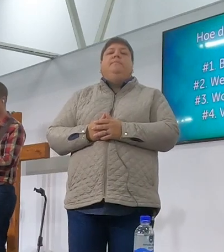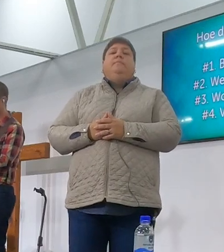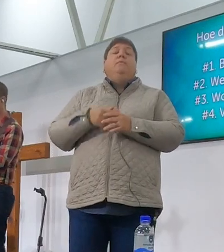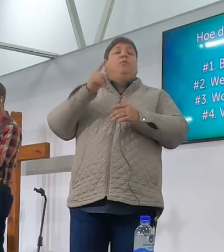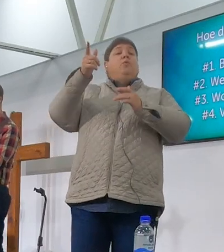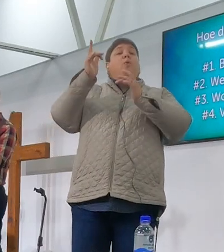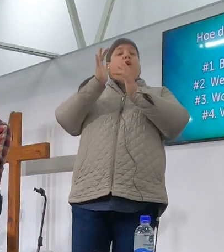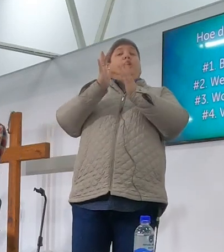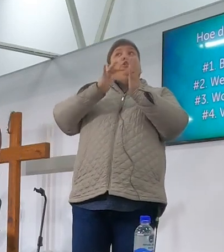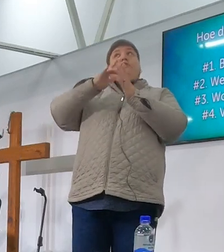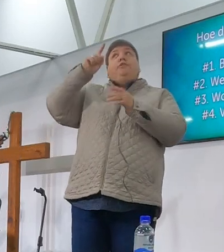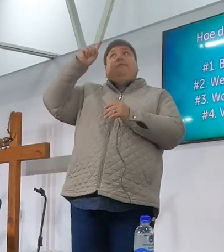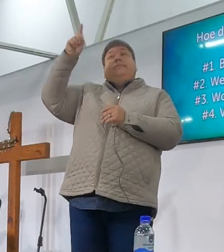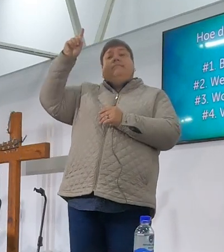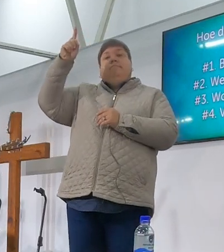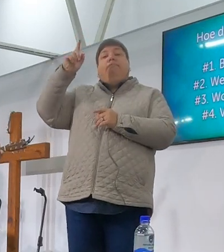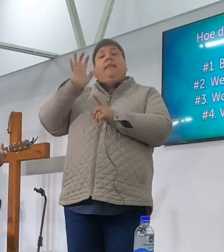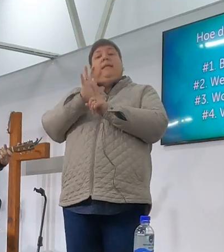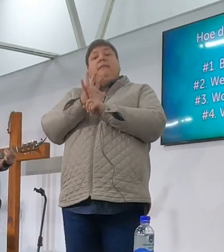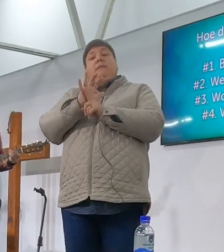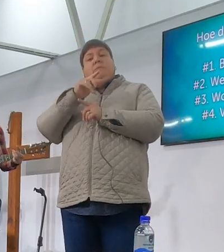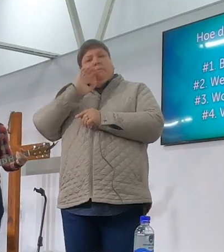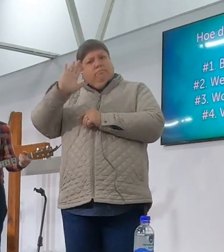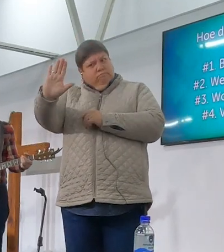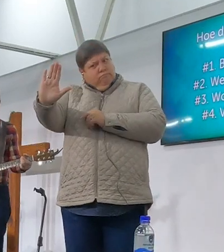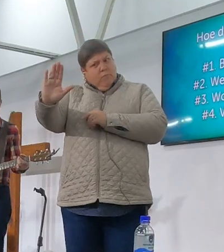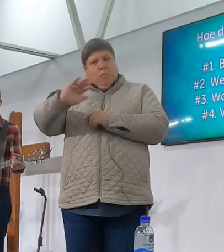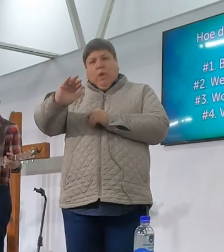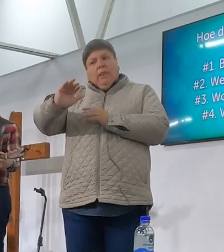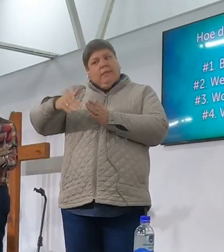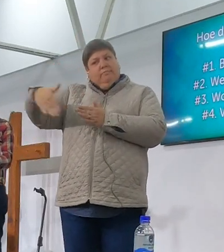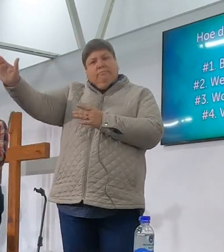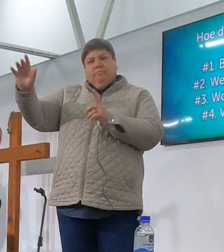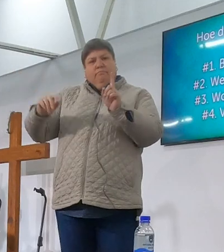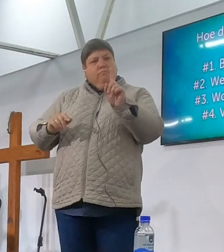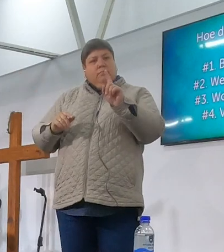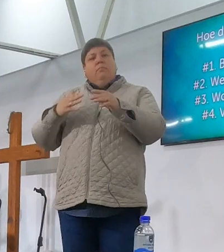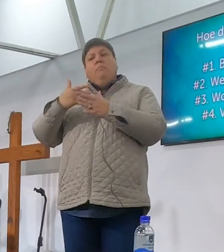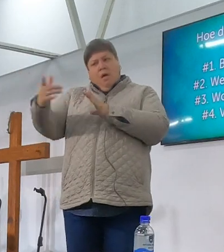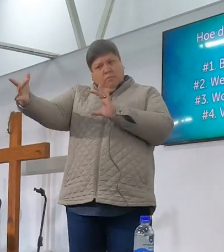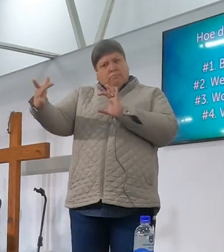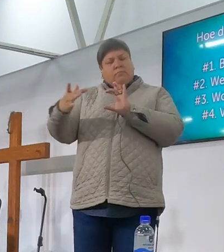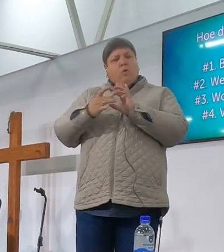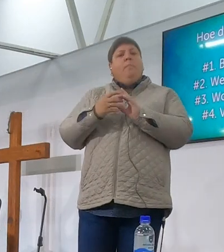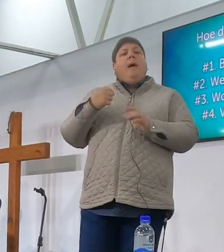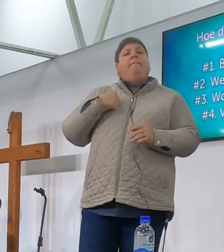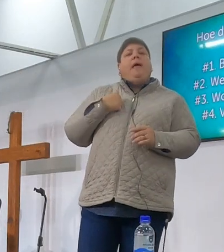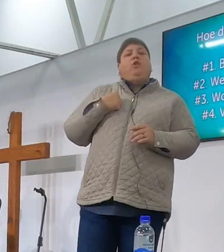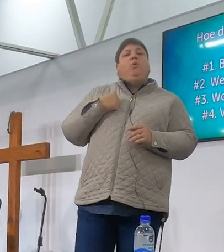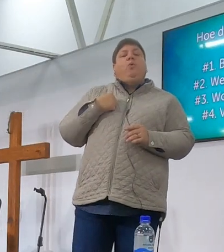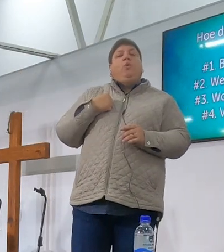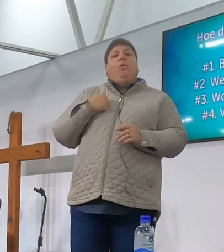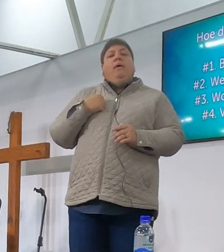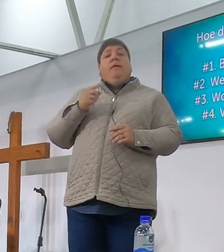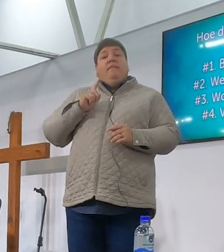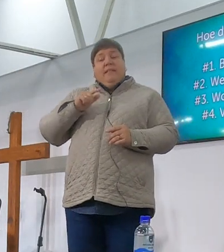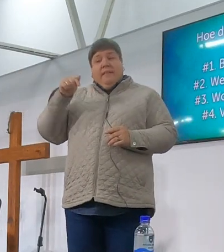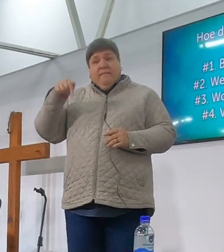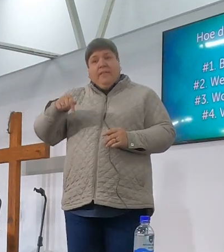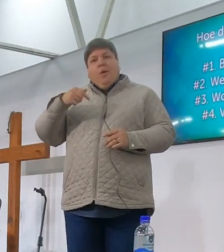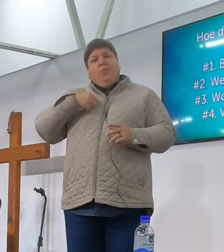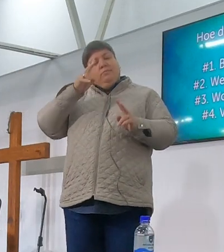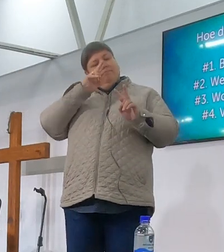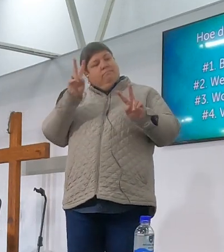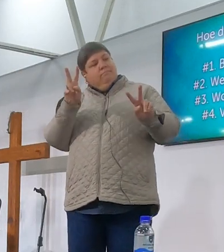toe Jesus vir die disippels aanspreek en sê, moenie die kinders verhinder nie. Laat hulle vrylik kom. Laat hulle kom na my toe, want Here, vandag sien ons